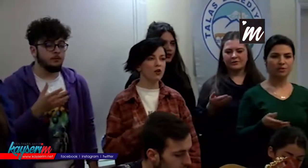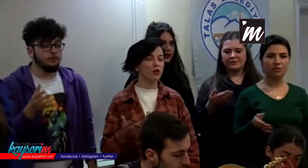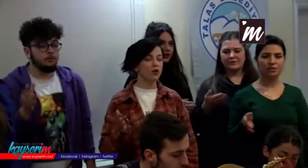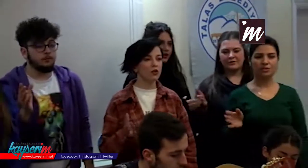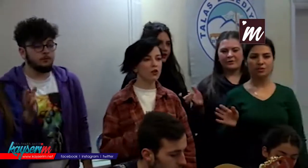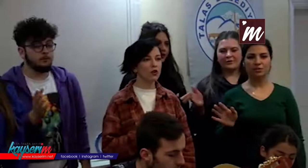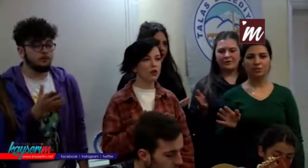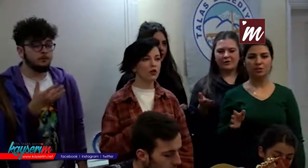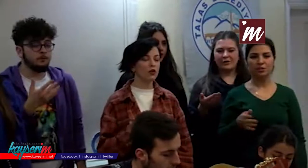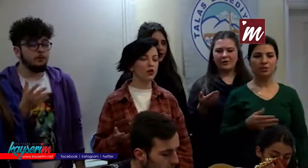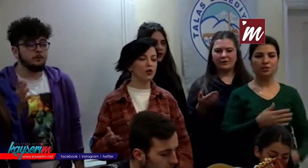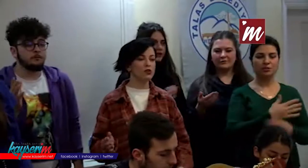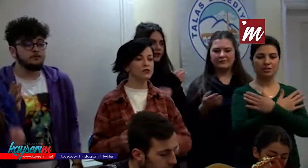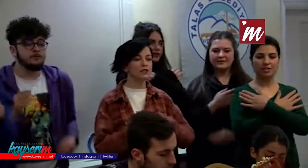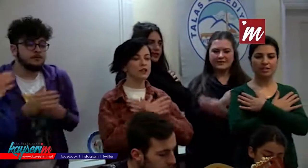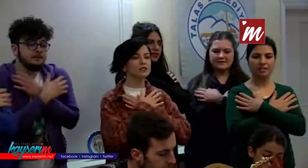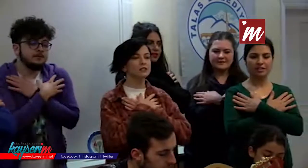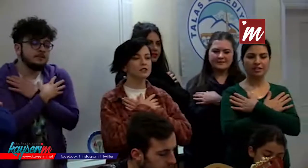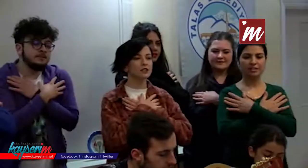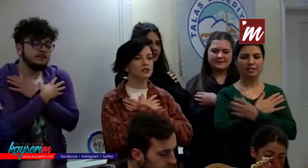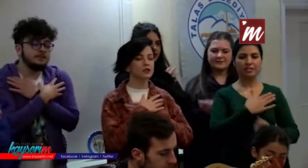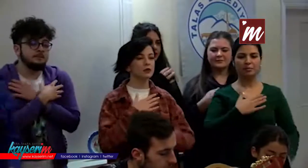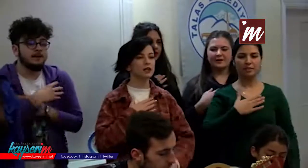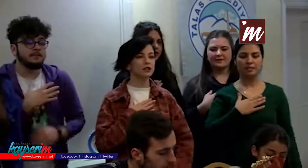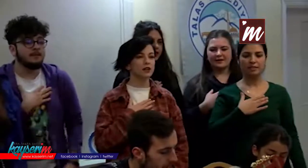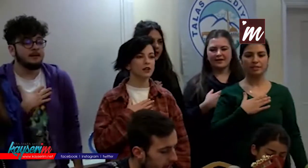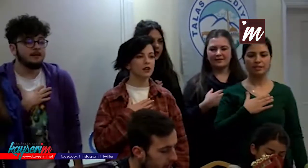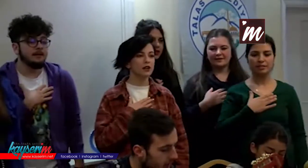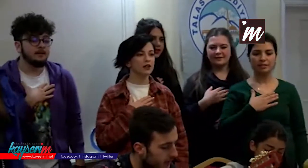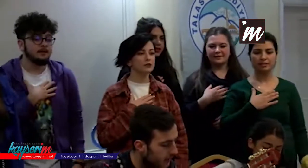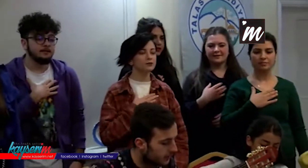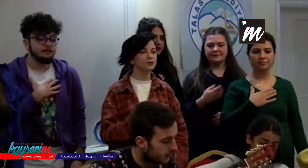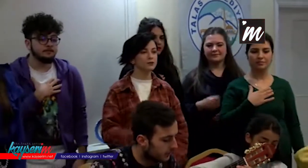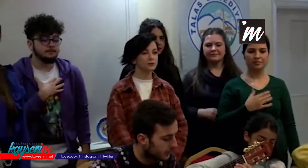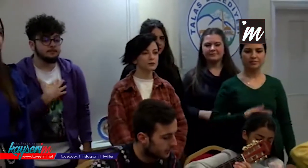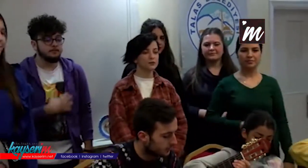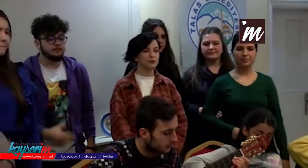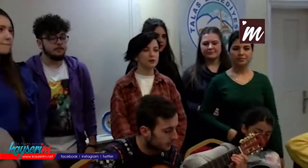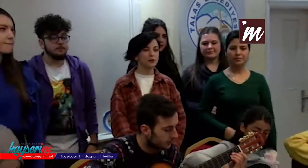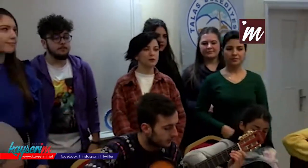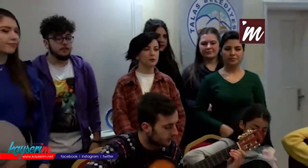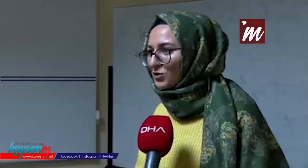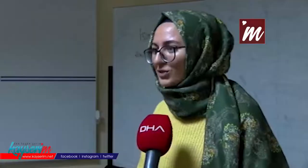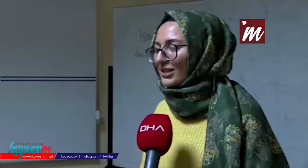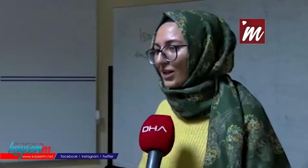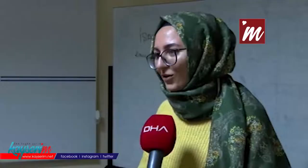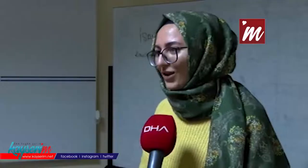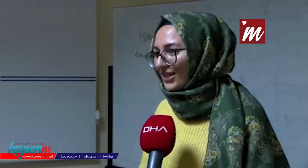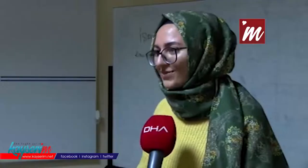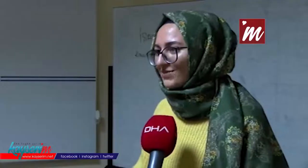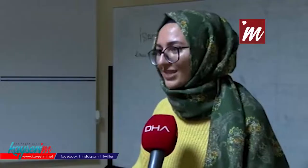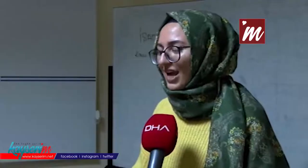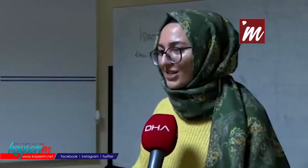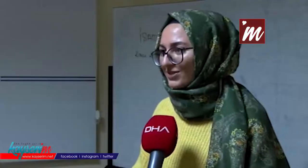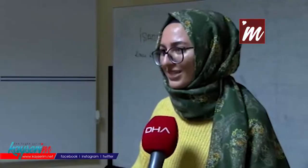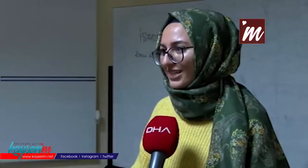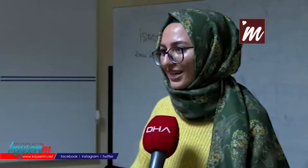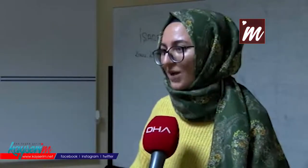anasına şarkısını Çaldık tat dilli bildiğimiz Hani kursta neler öğrendiğimizi karşımızdakileri hem